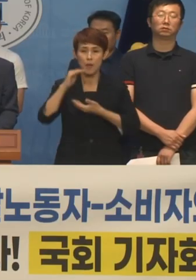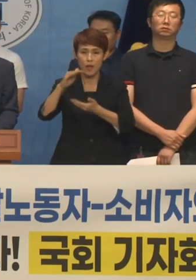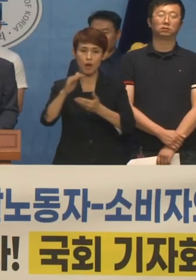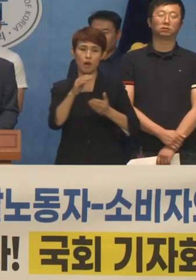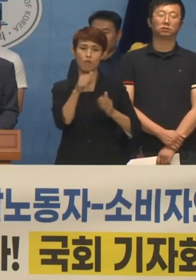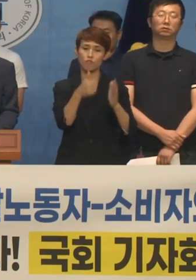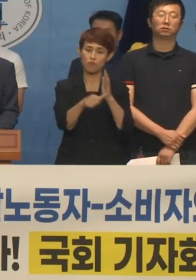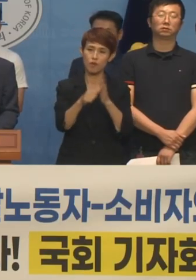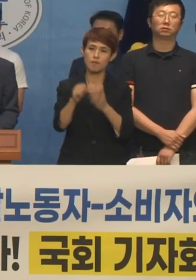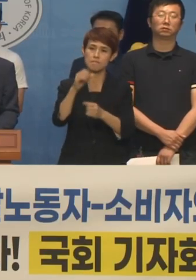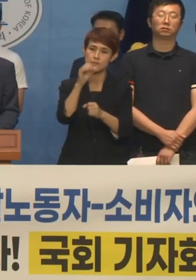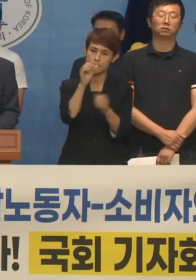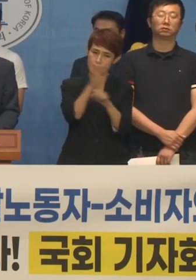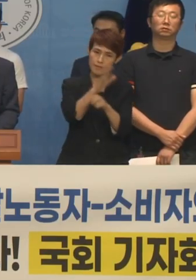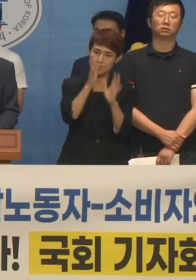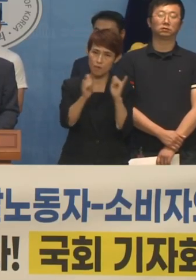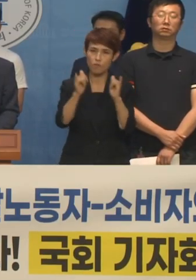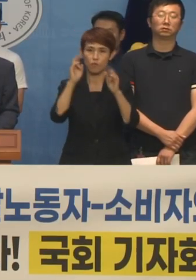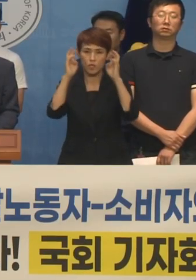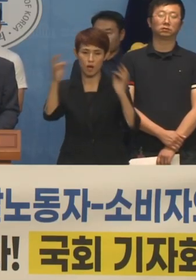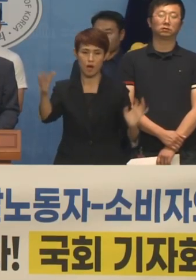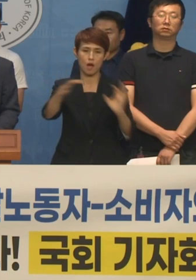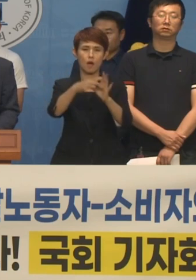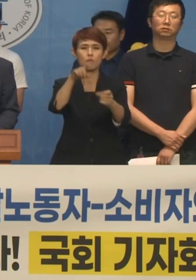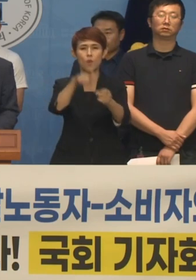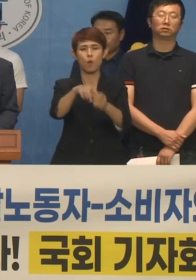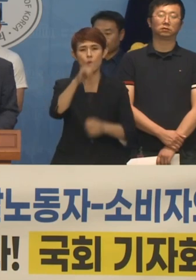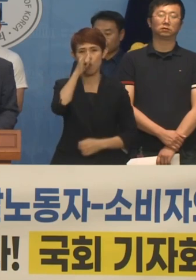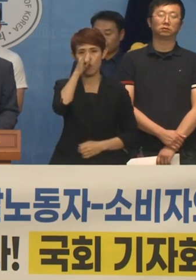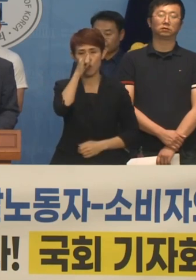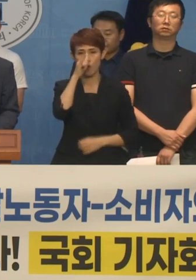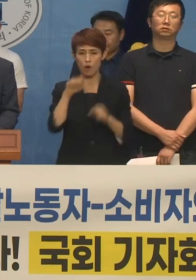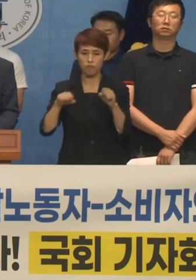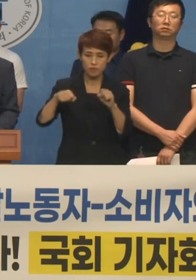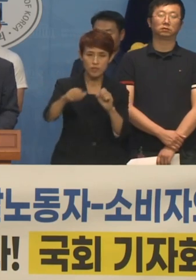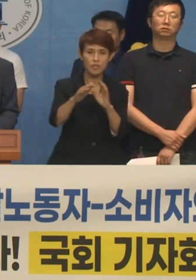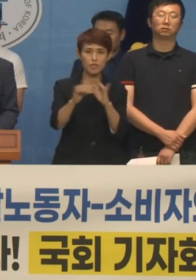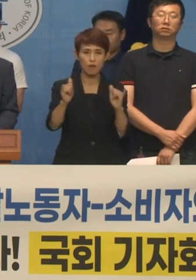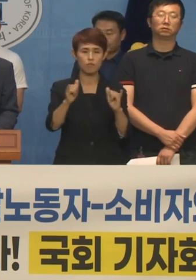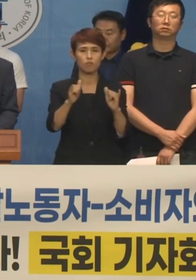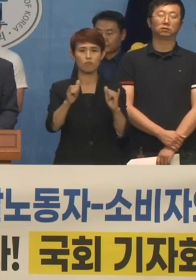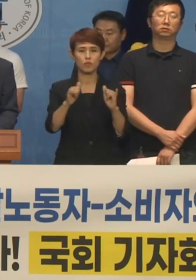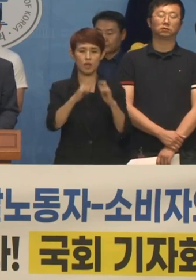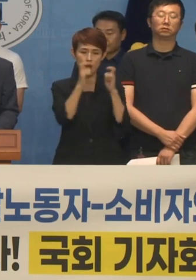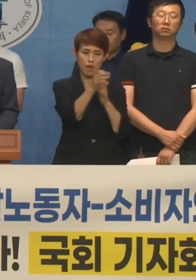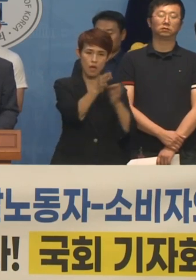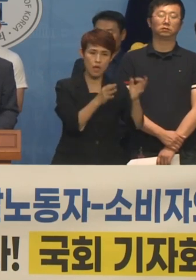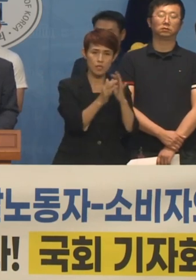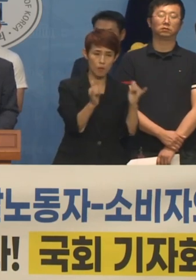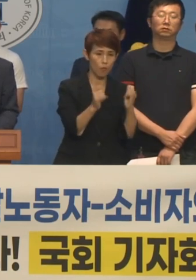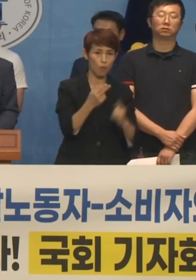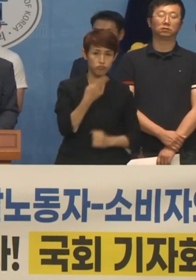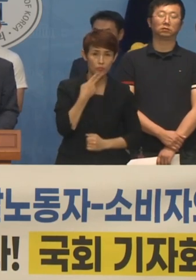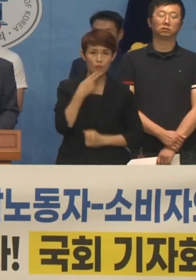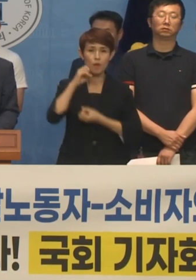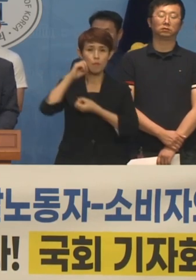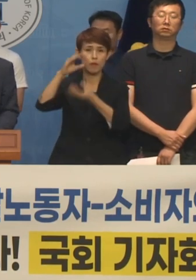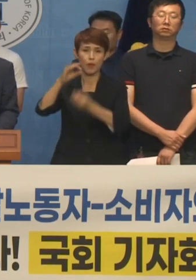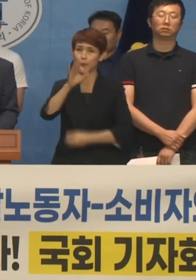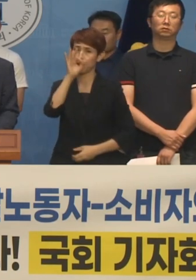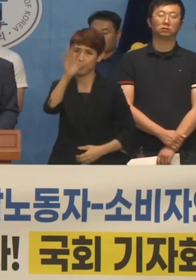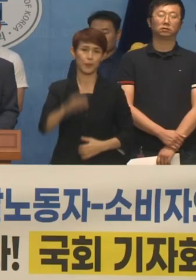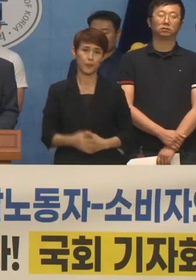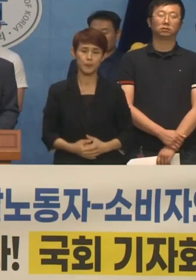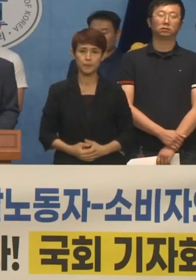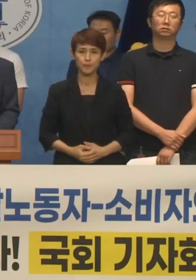위해 존재하는 것이며 라이더와 자영업자라는 생산 구성원 없이는 배달 산업 자체가 있을